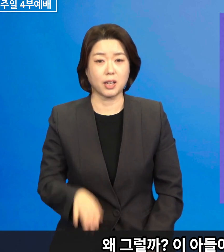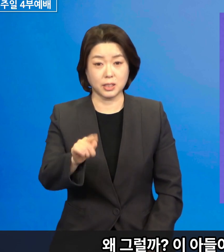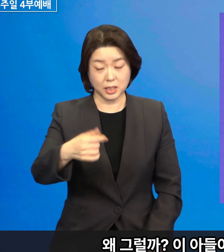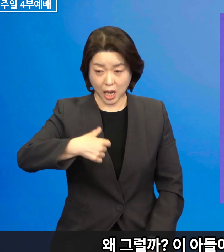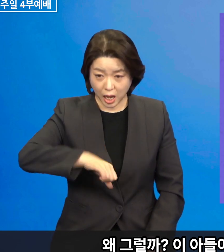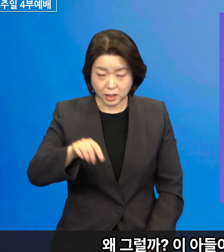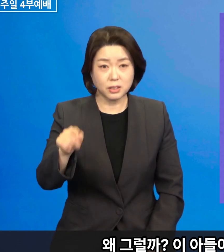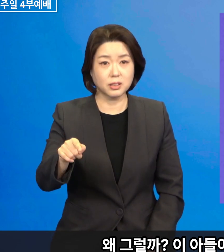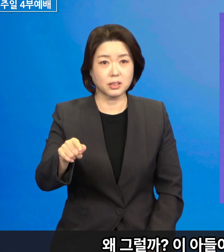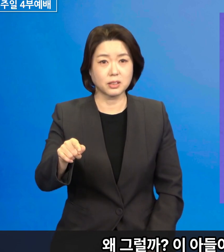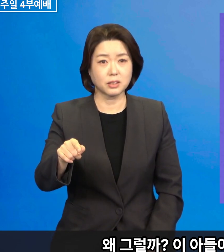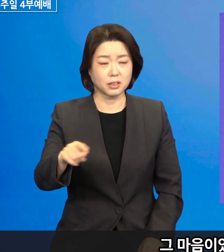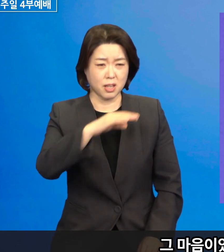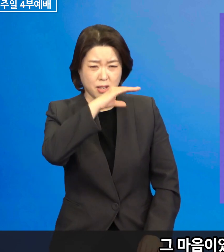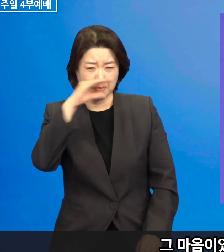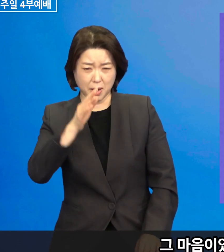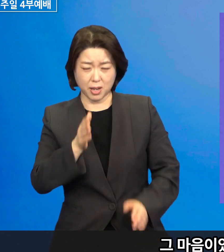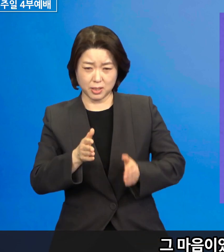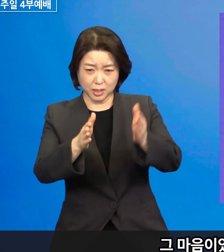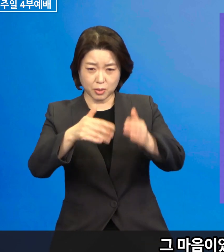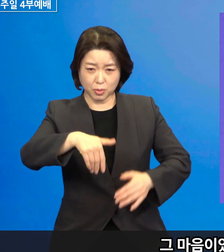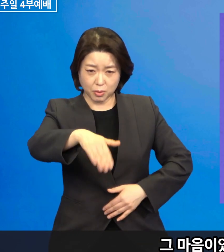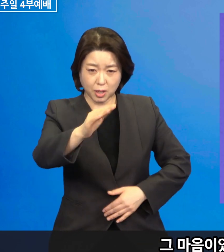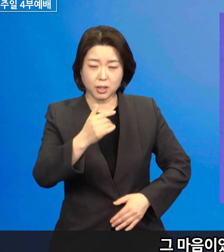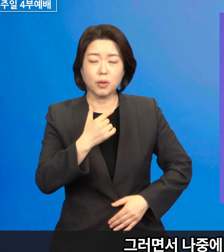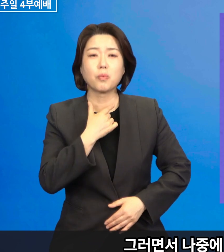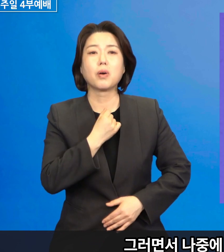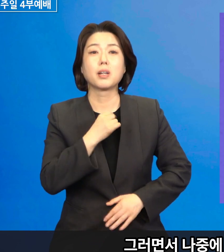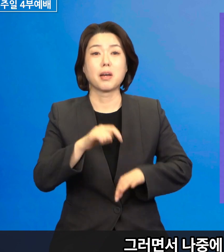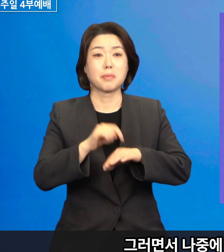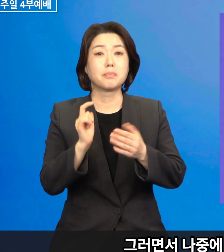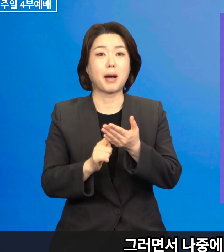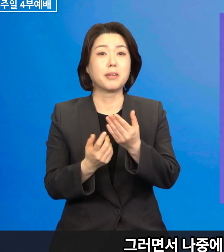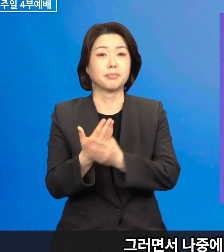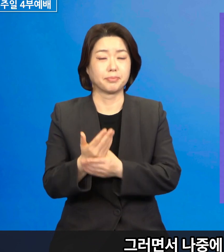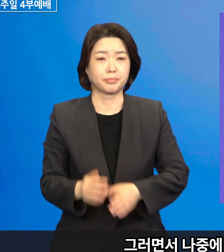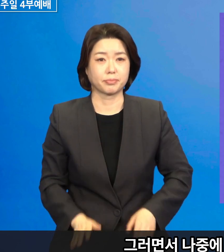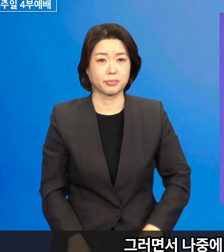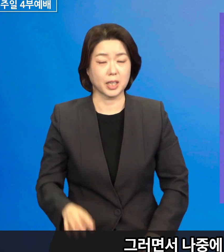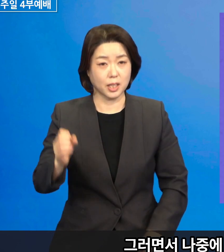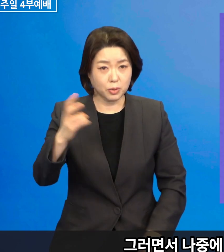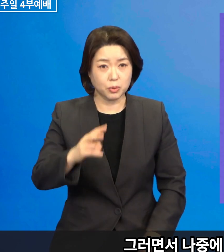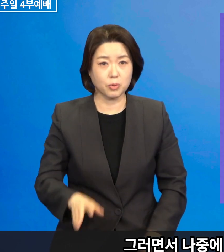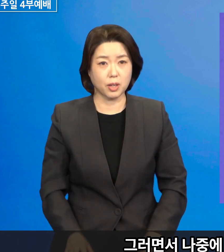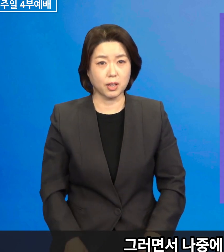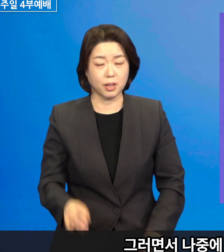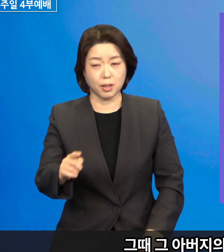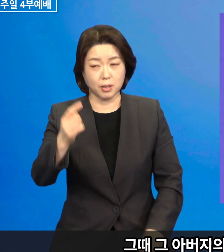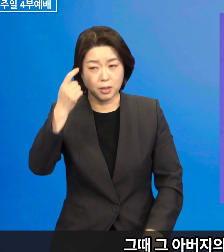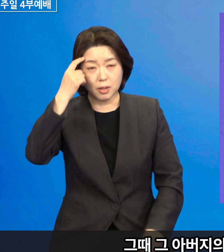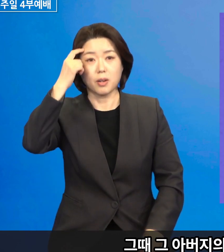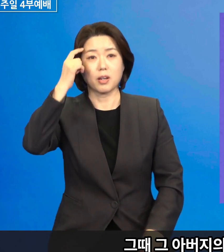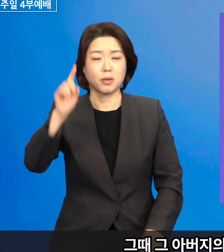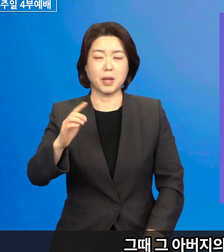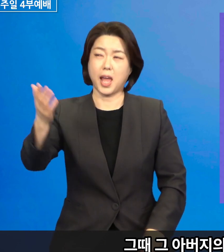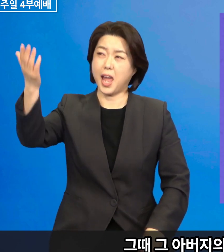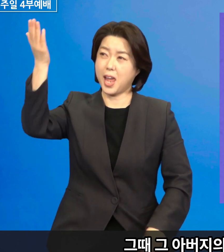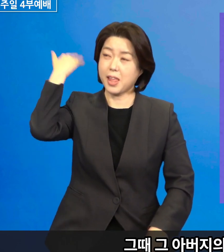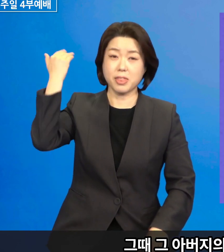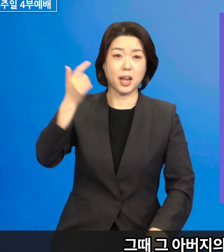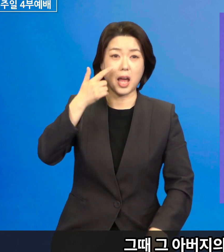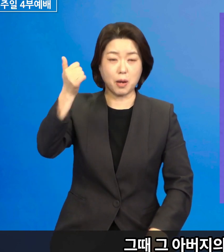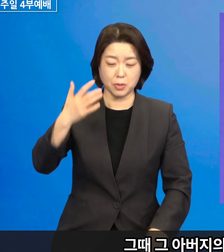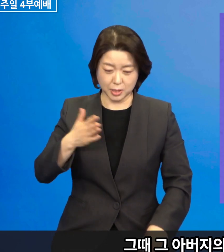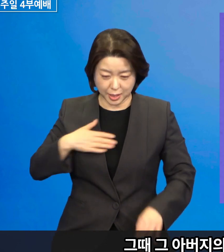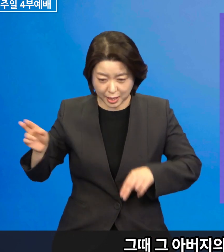아들이 제대로 가기를 원하는 그 마음이었던 것 같아요. 그러면서 나중에 뭐가 생각이 났어요? 그때 그